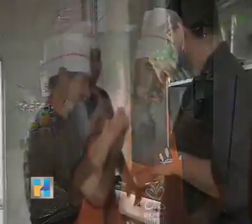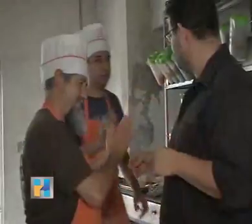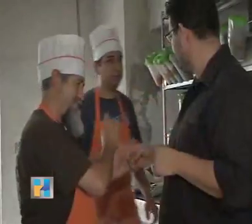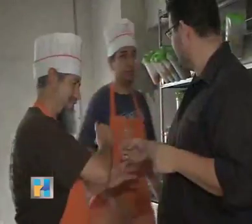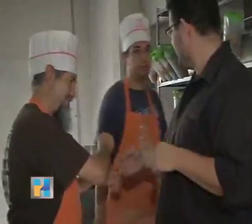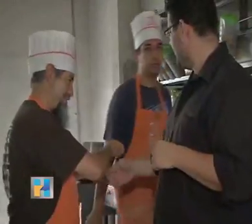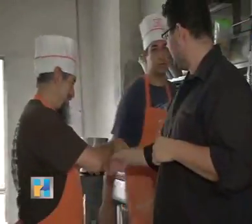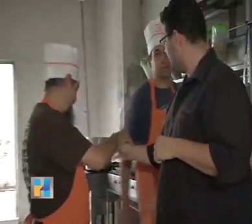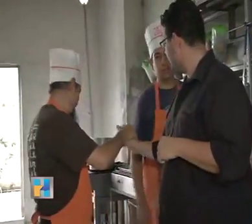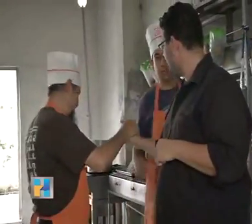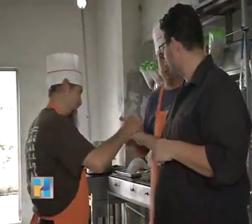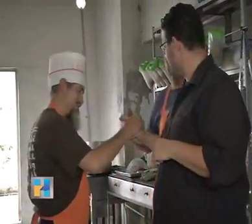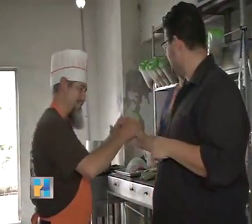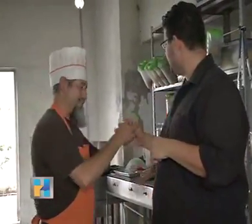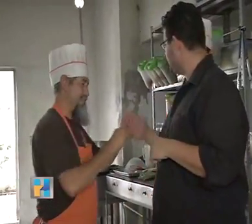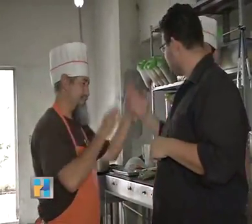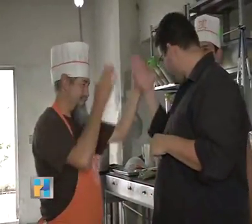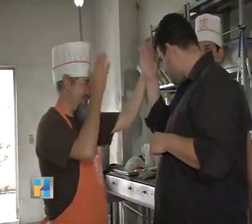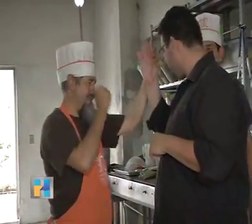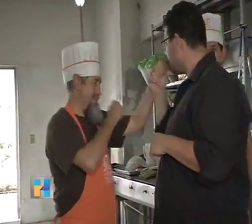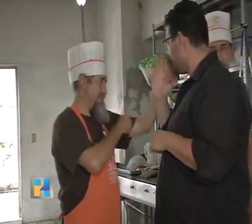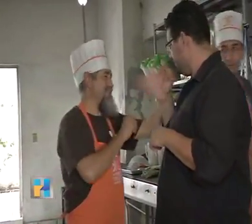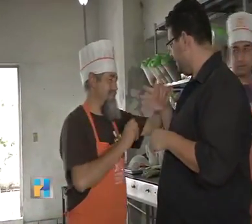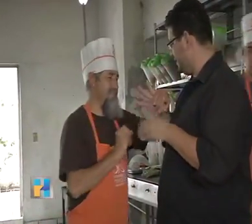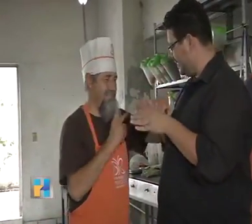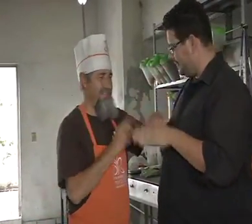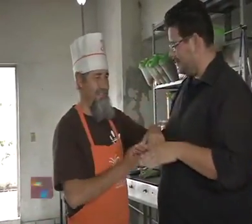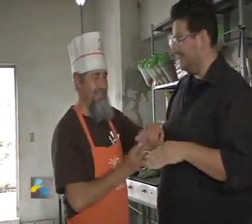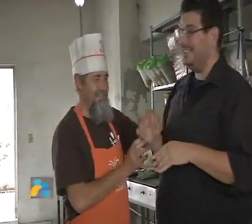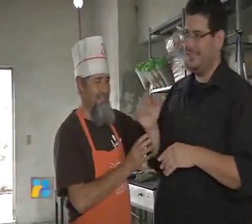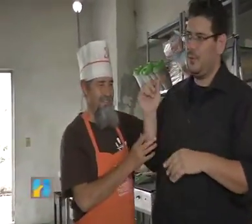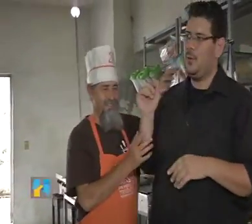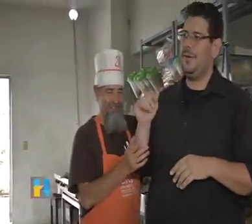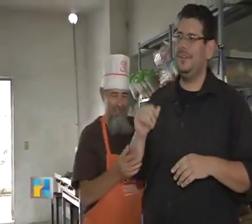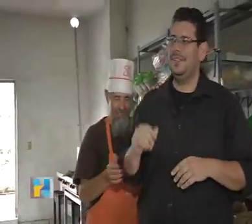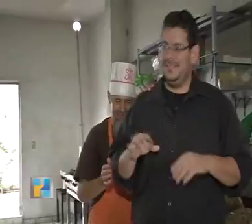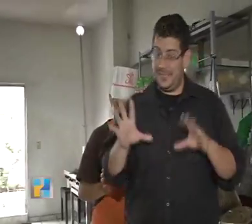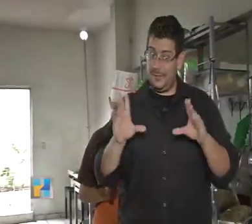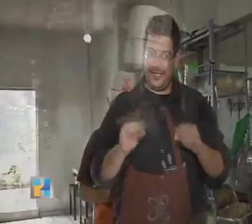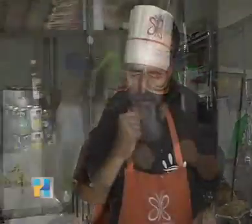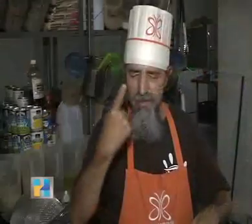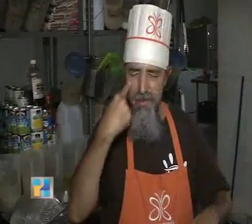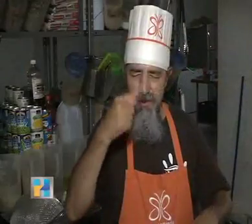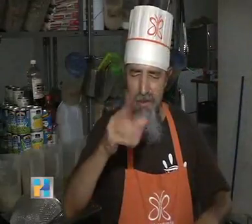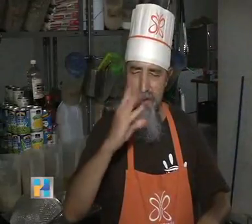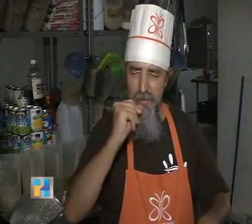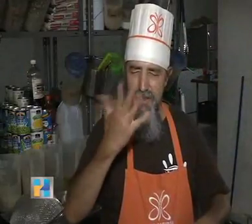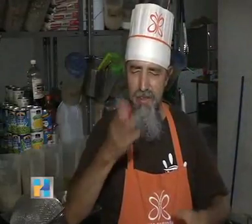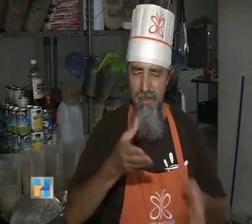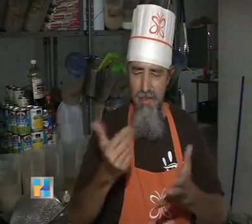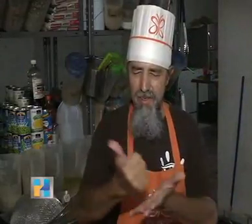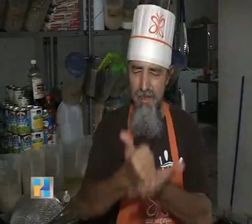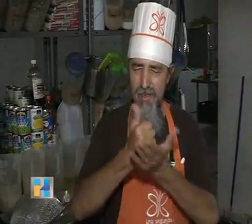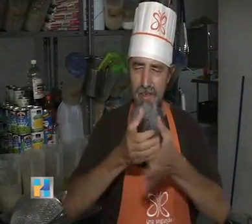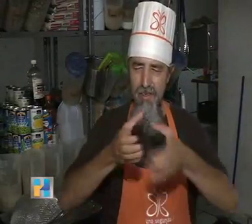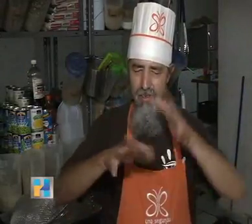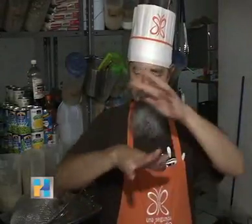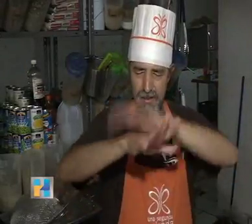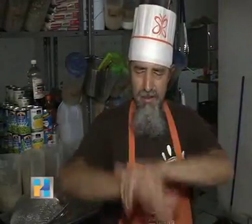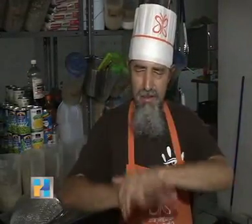pueda comunicar, de que él todo es posible para él, pero sí necesita su lengua, pues, que él pueda hacer las cosas mediante la